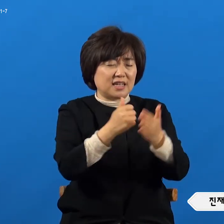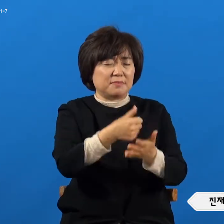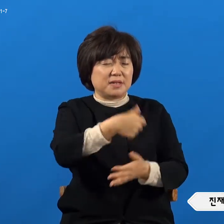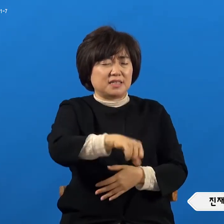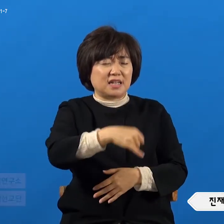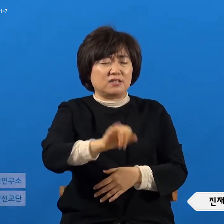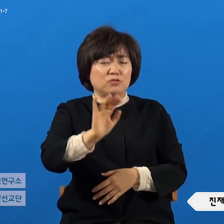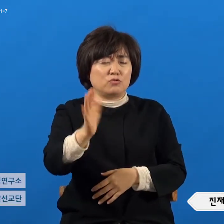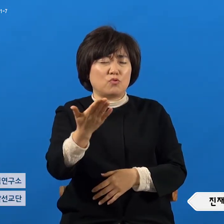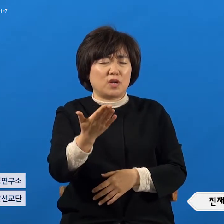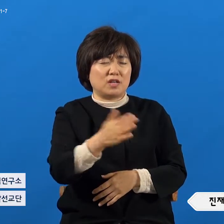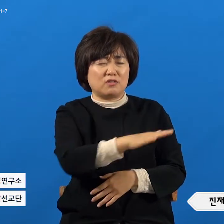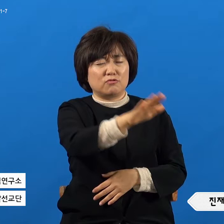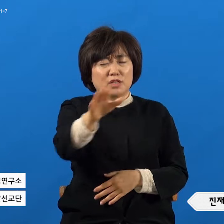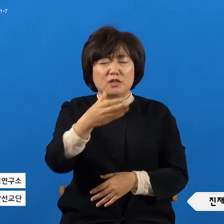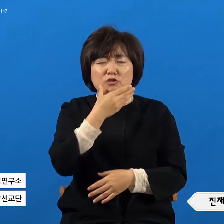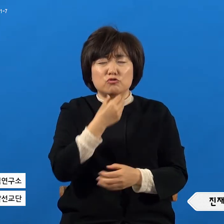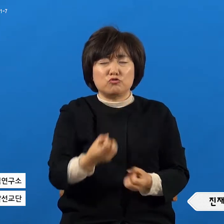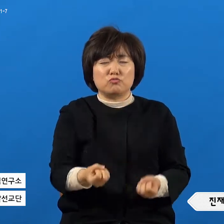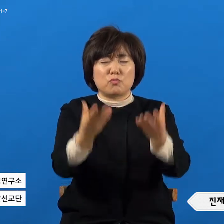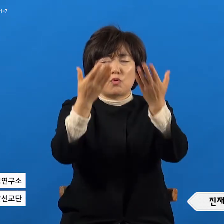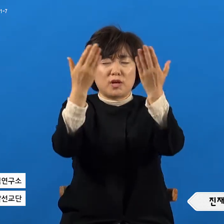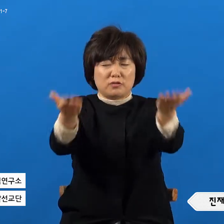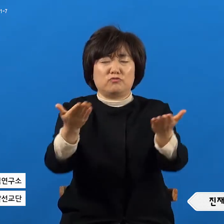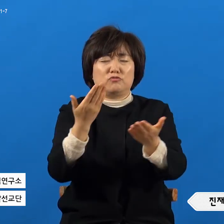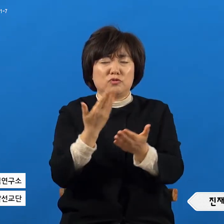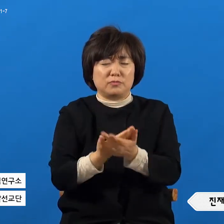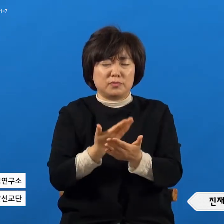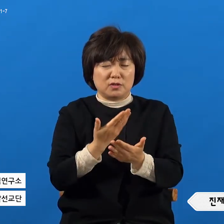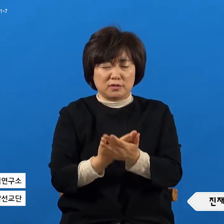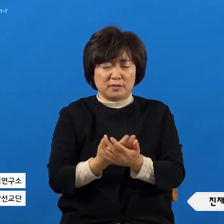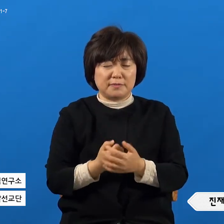되도록 저희들을 축복하여